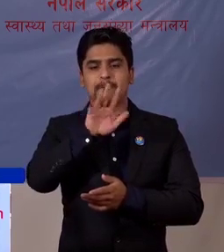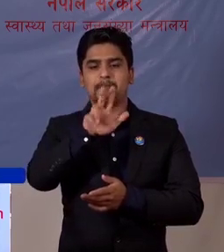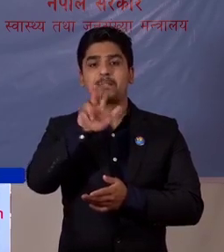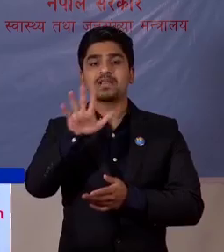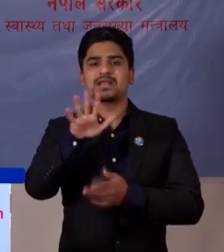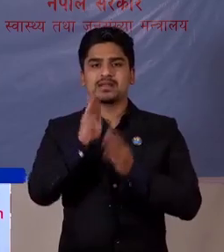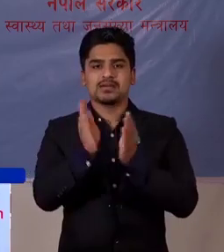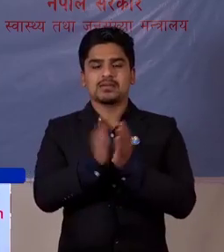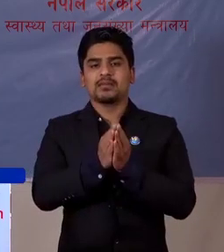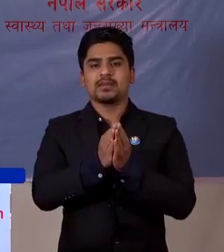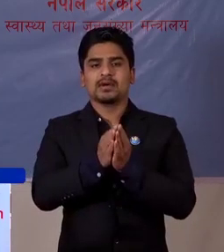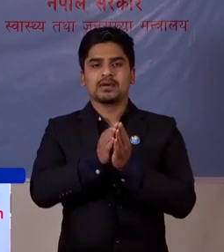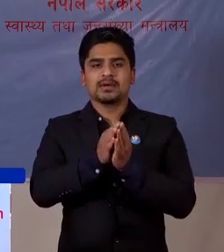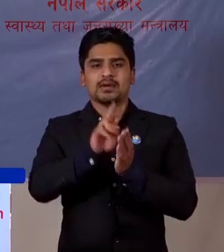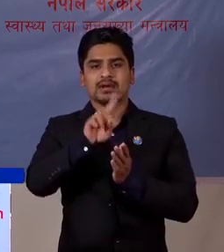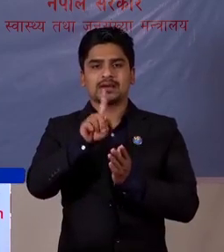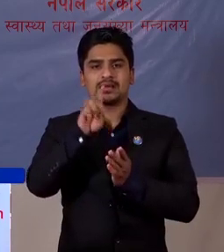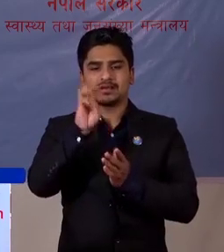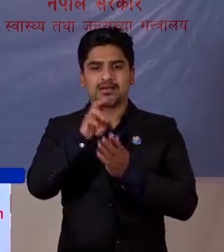कुल